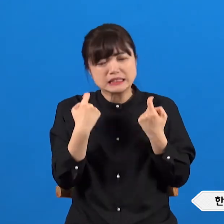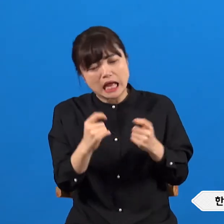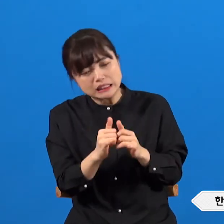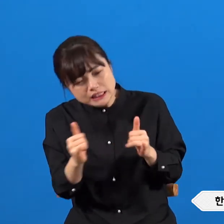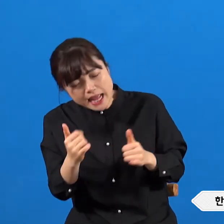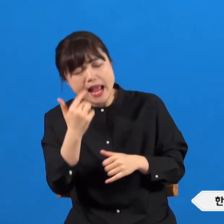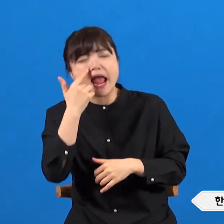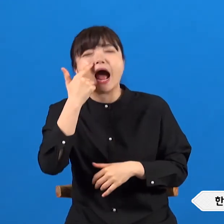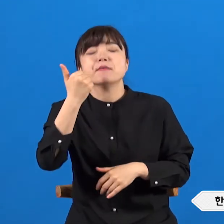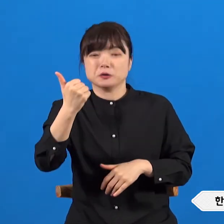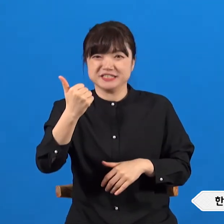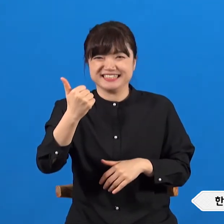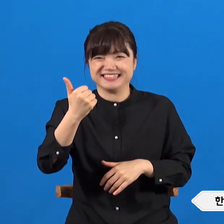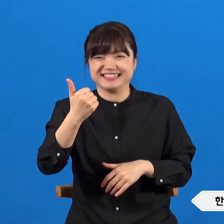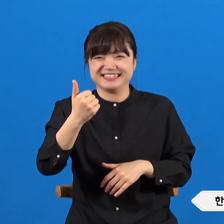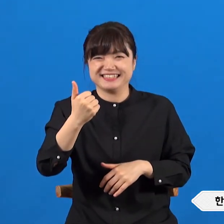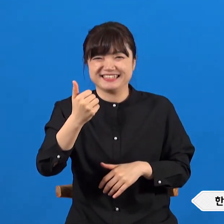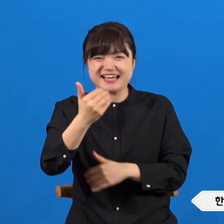나그네의 아버지십니다.